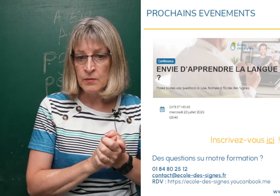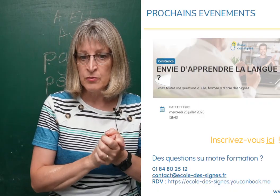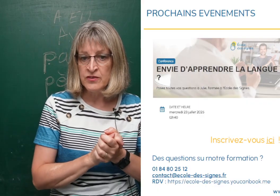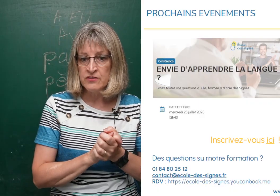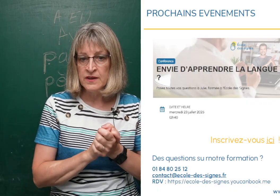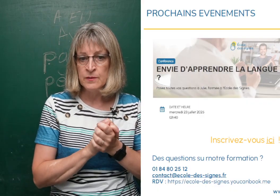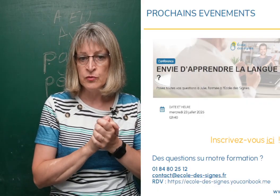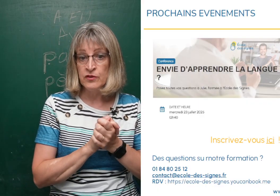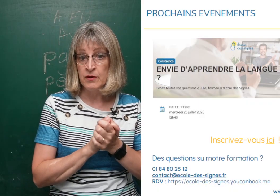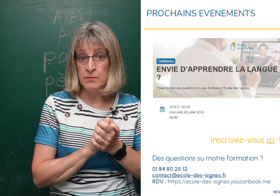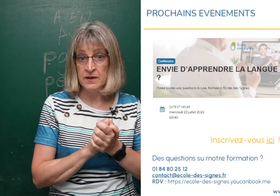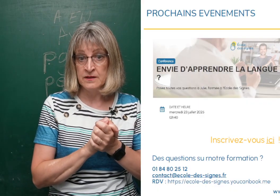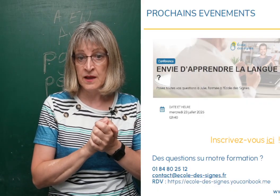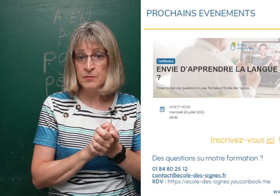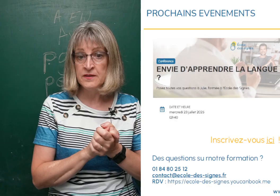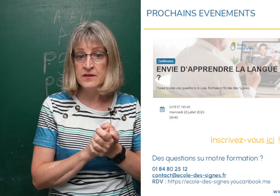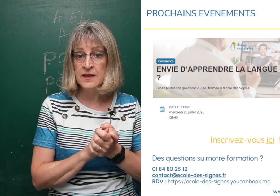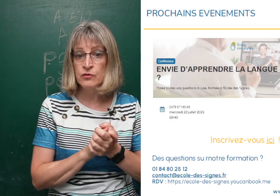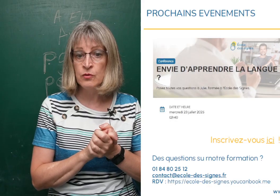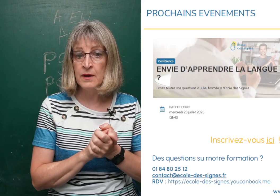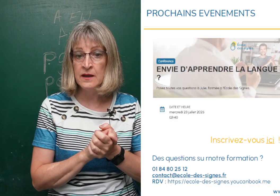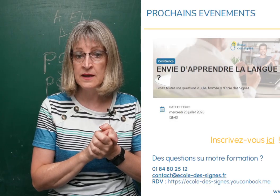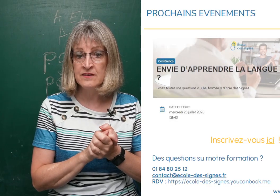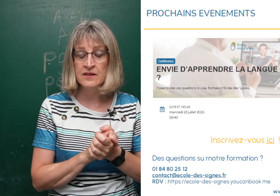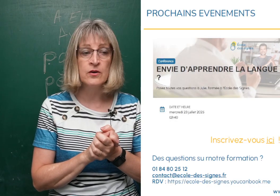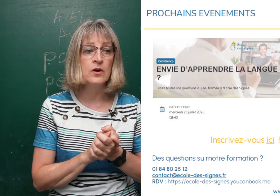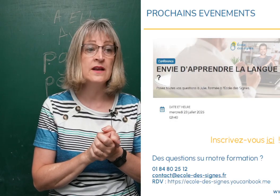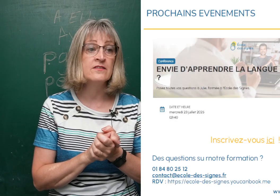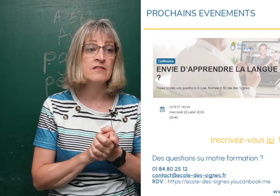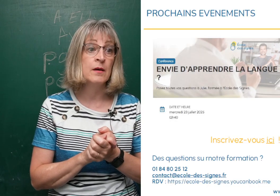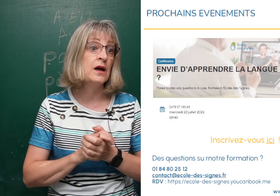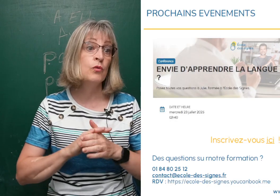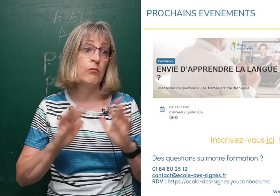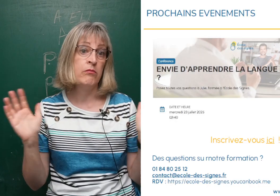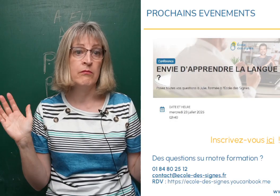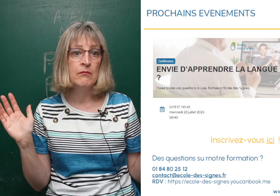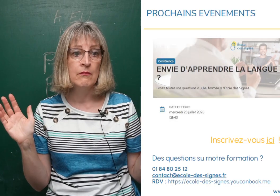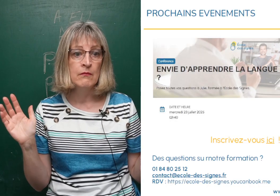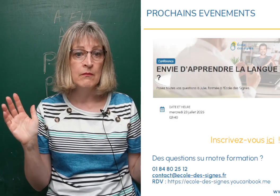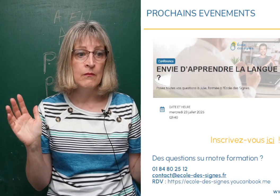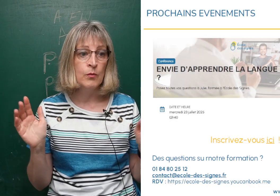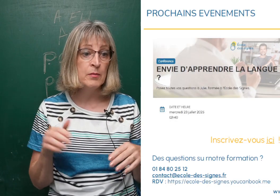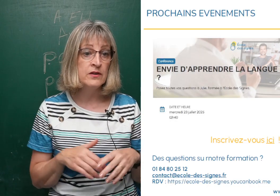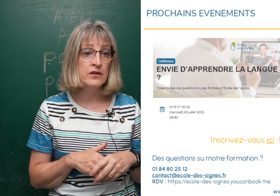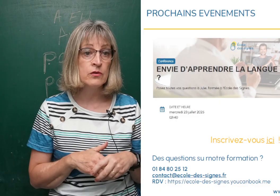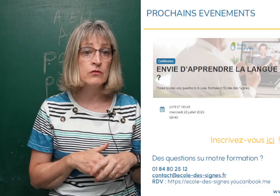posée, je vais y répondre, ça va être très rapide, c'est est-ce que l'on marque les accents en LSF? Ben non. On marque pas les accents, je ne vous les